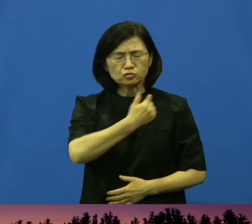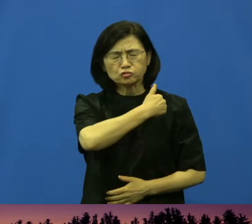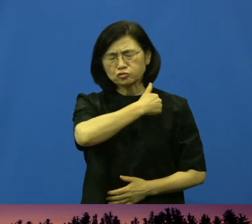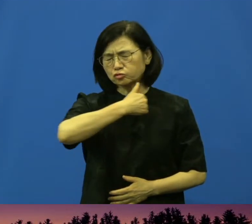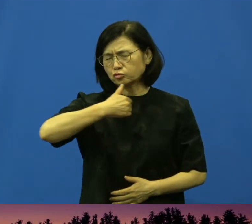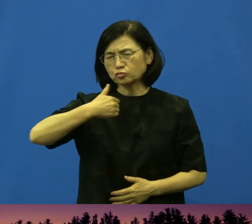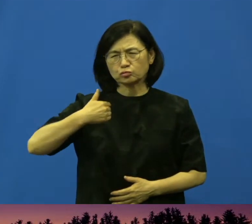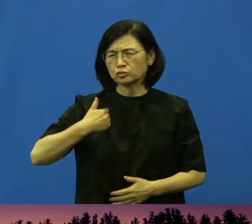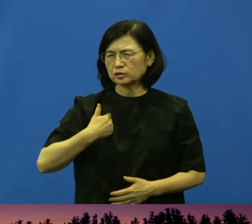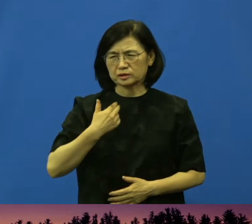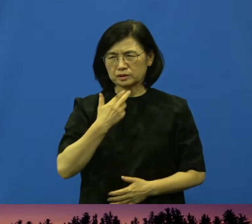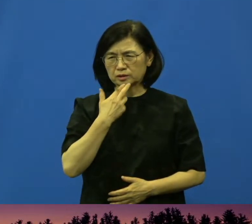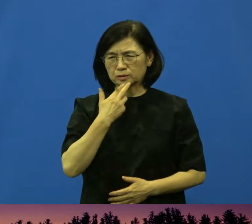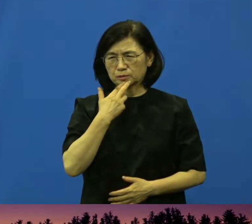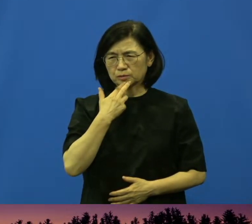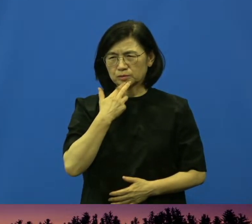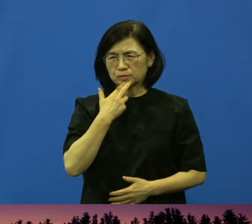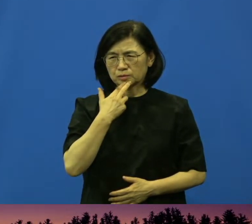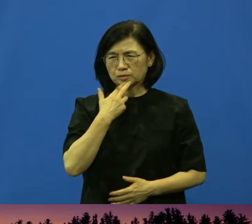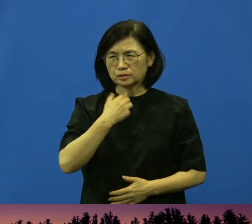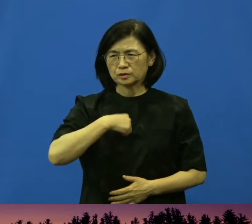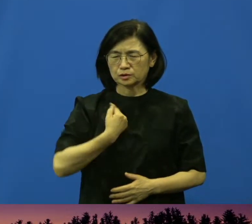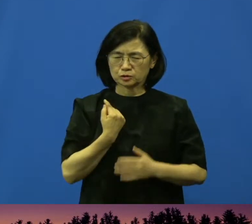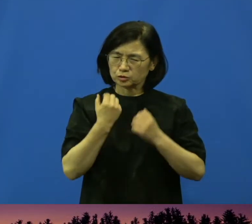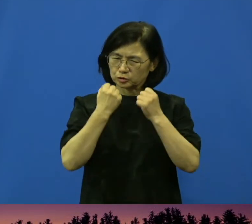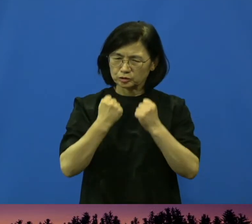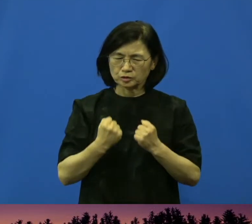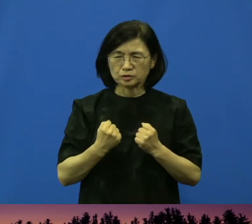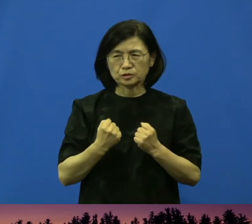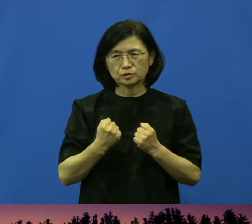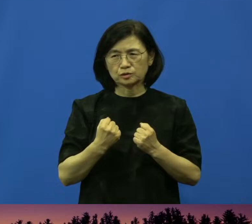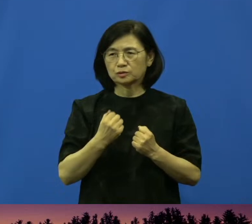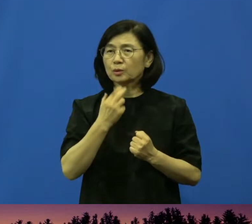거예요. 자존자가 아니라는 거예요.